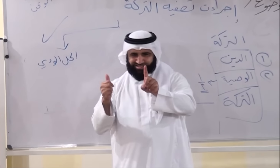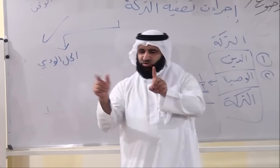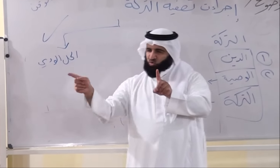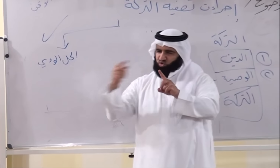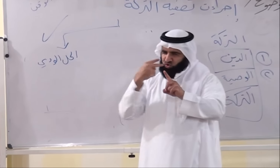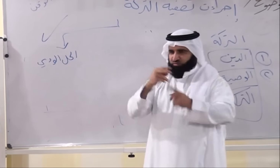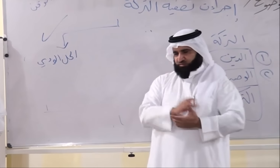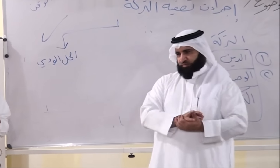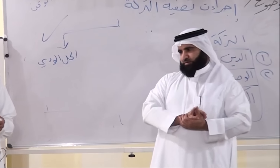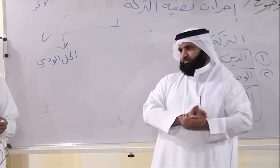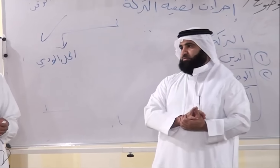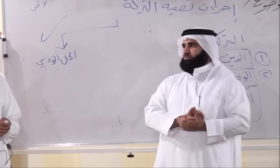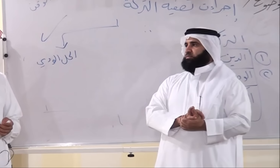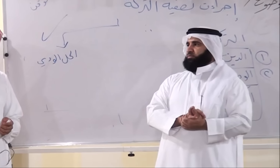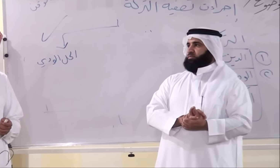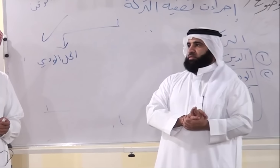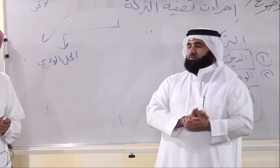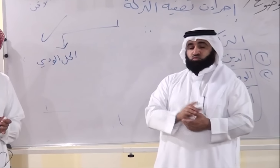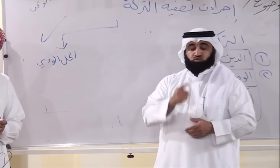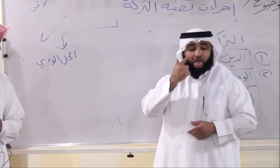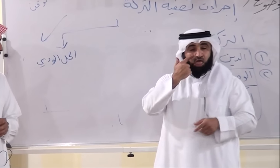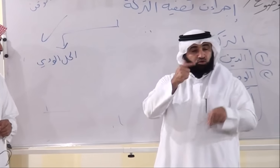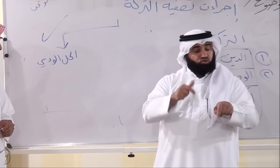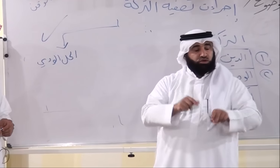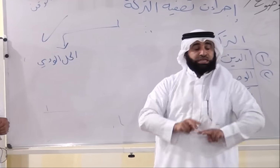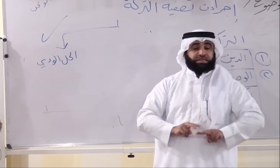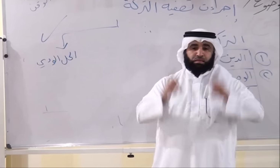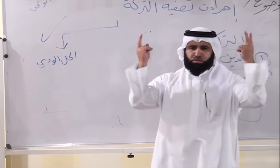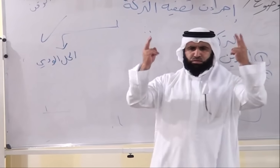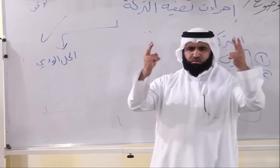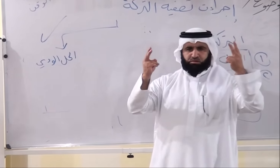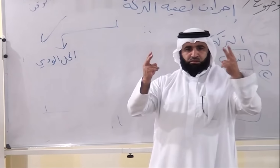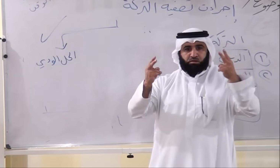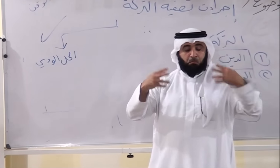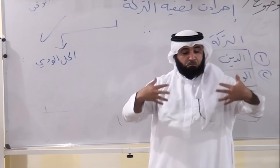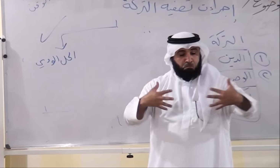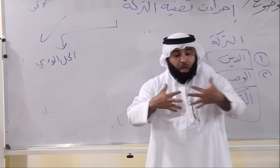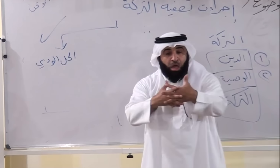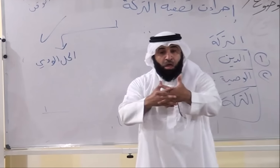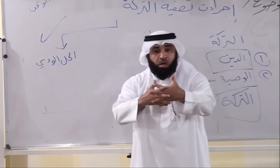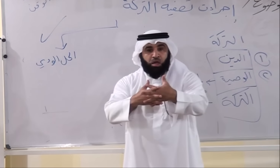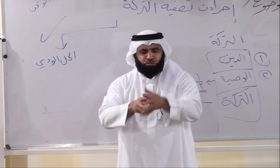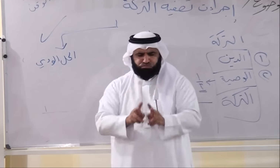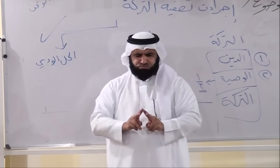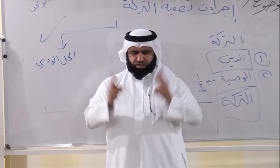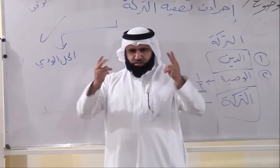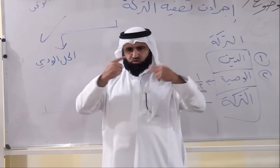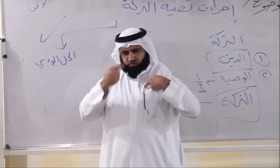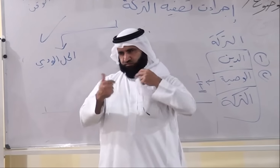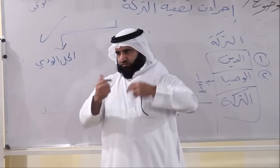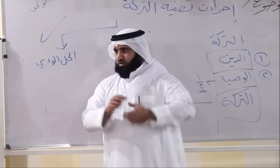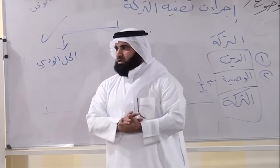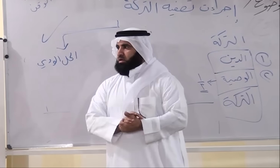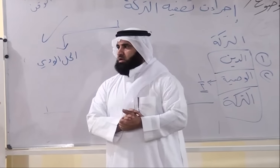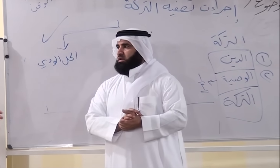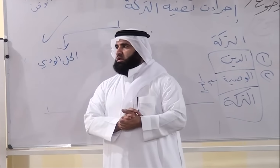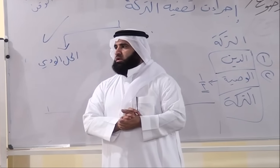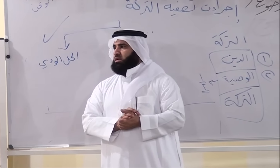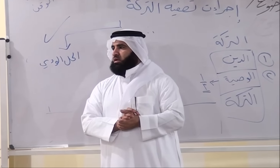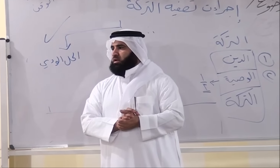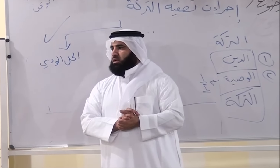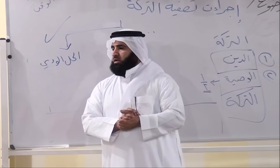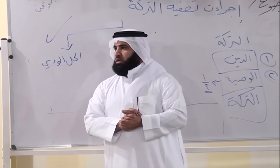حاله، شوف شلون كيف الدنيا قصه ممكن يعني. وجدت انه وطأت امراه